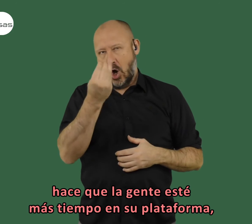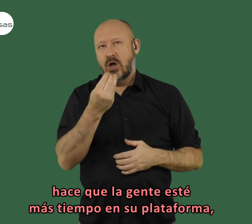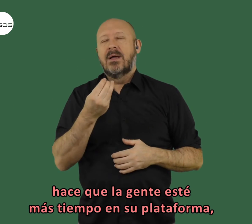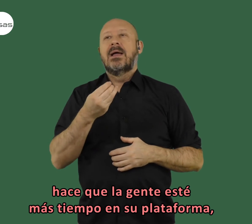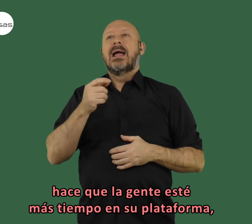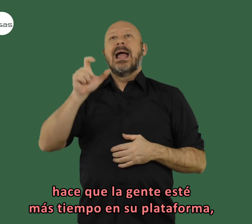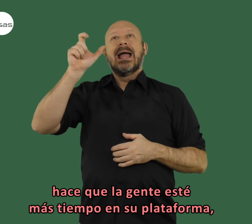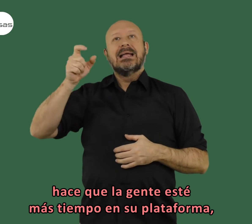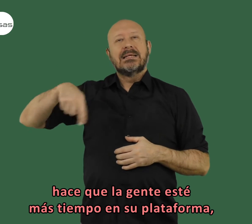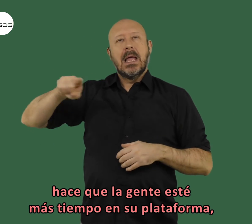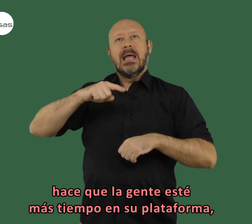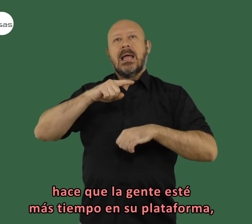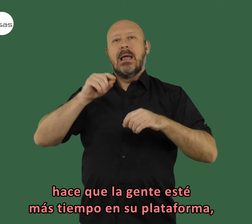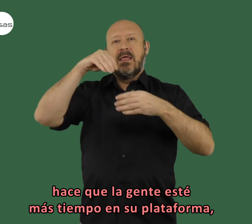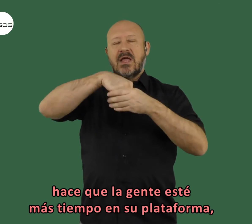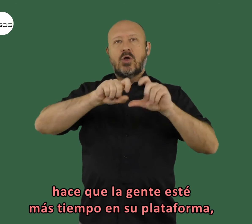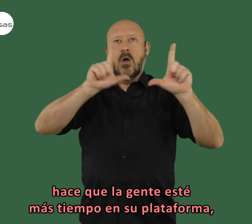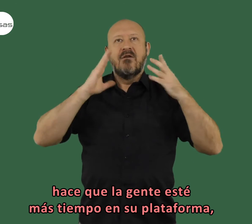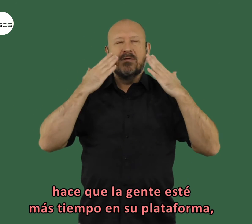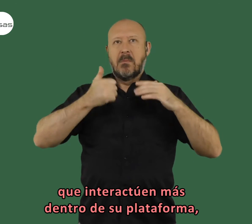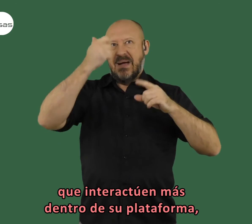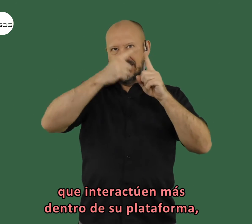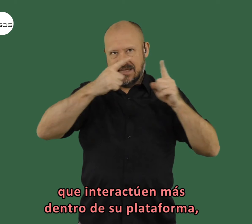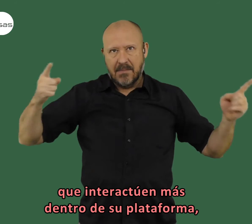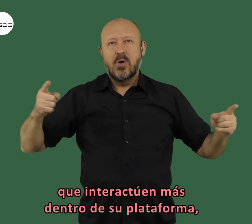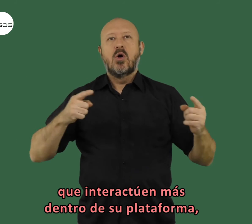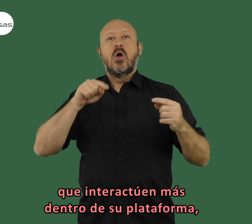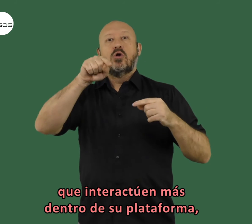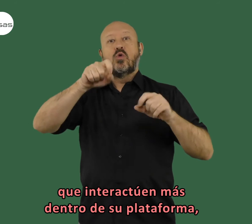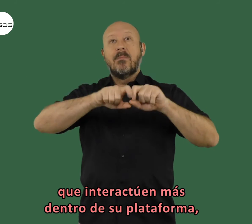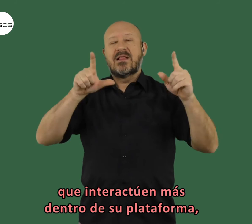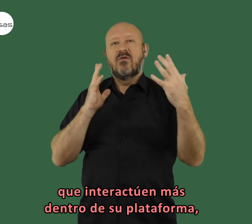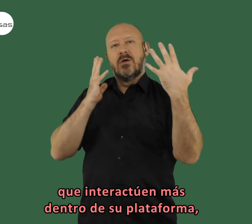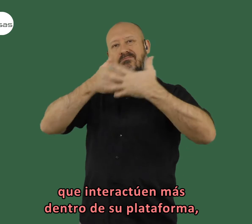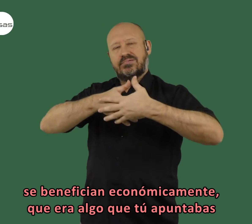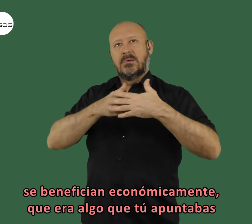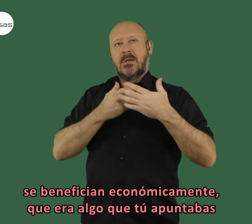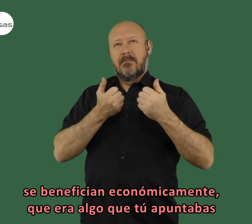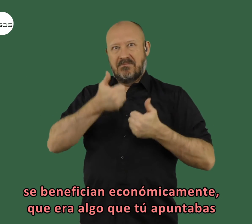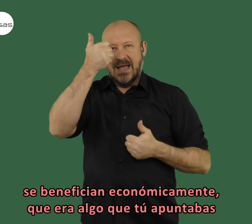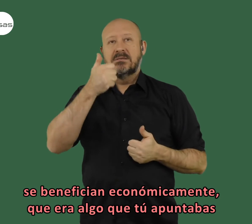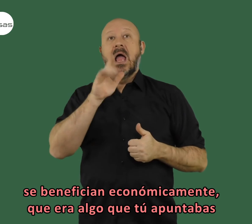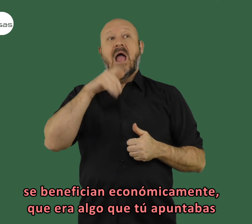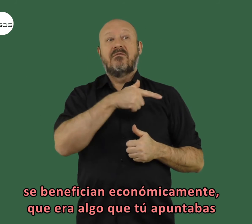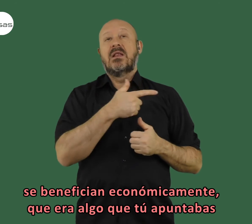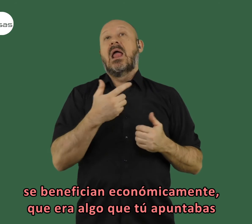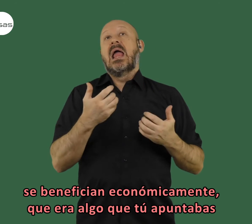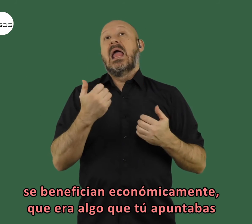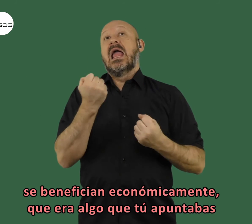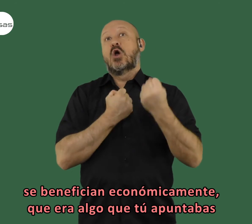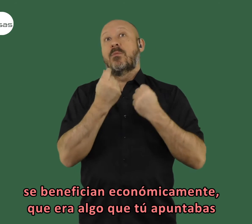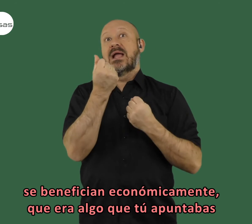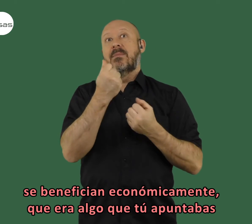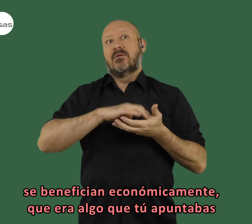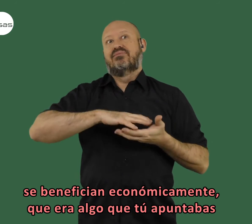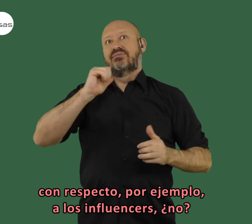mejor, hace que la gente esté más tiempo en su plataforma, que interactúe más dentro de su plataforma, se benefician económicamente, que